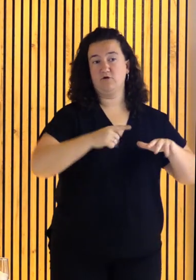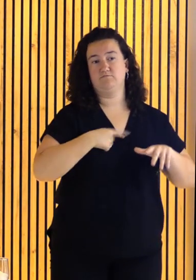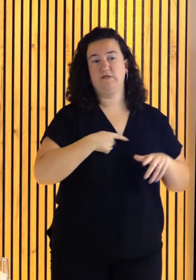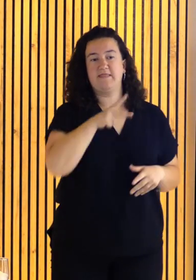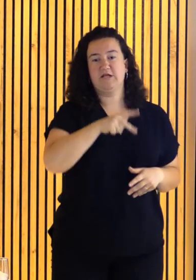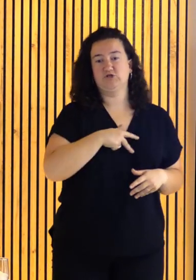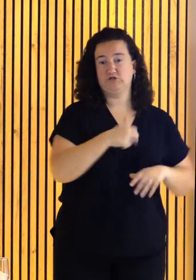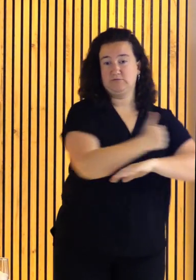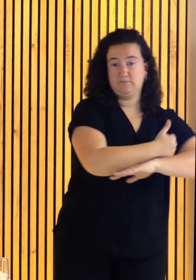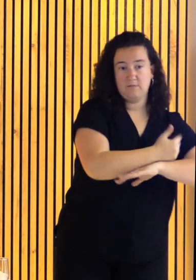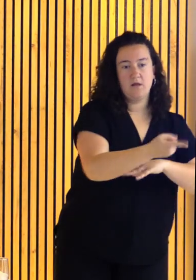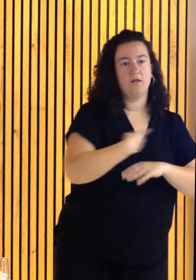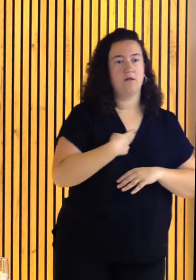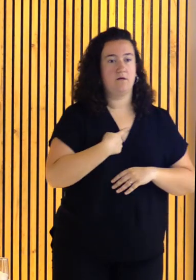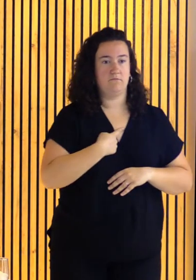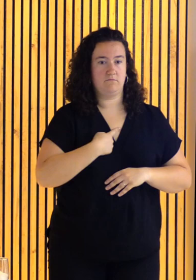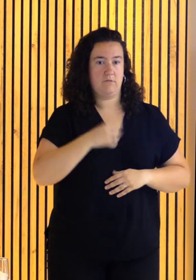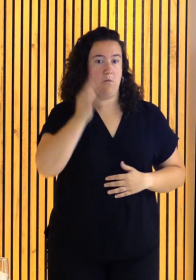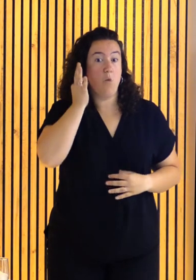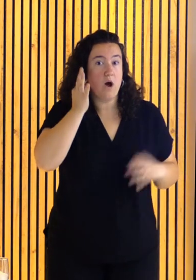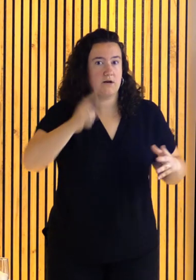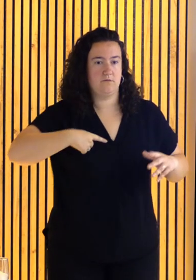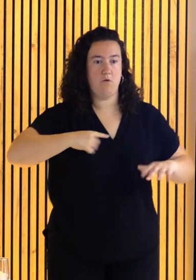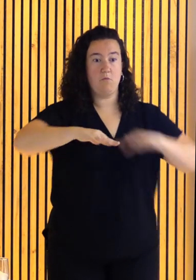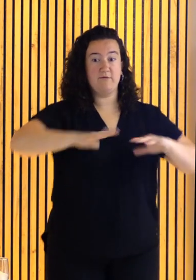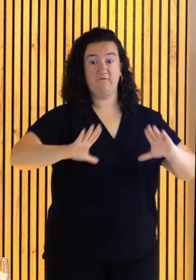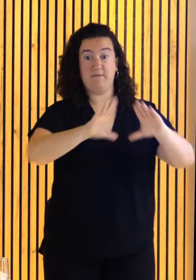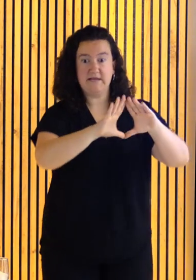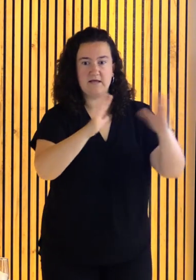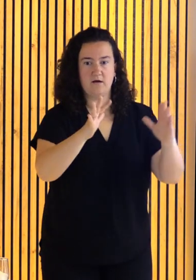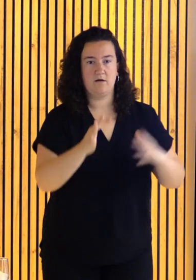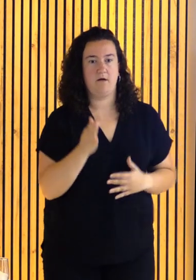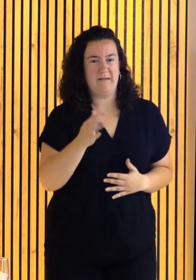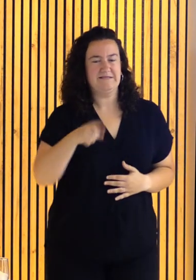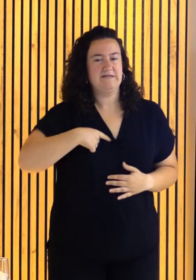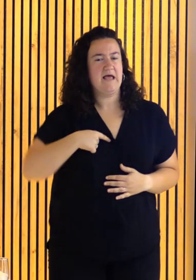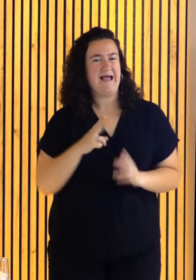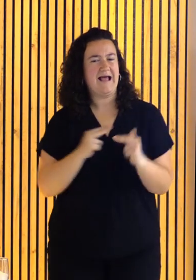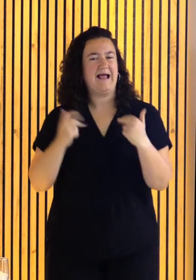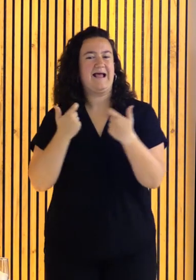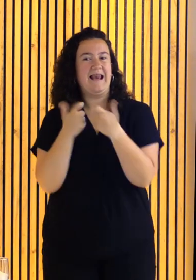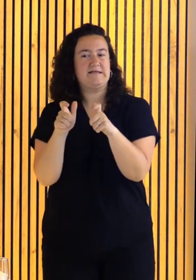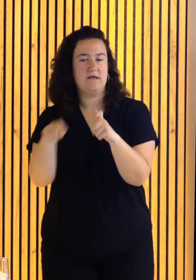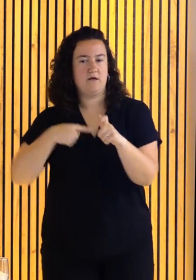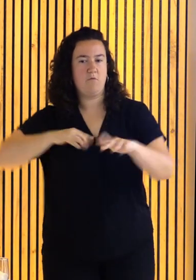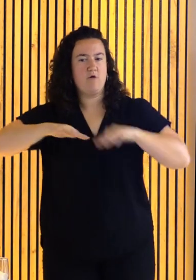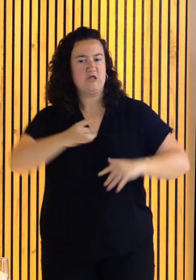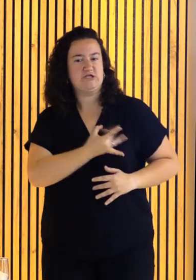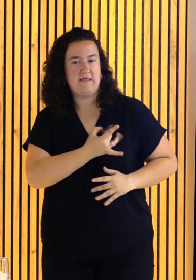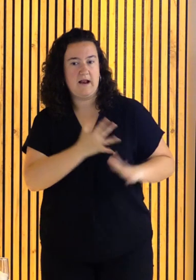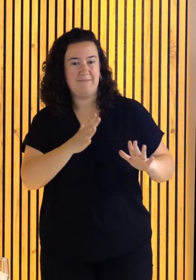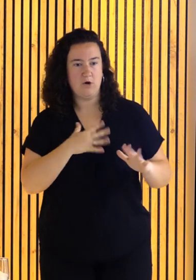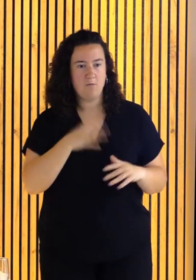kasuan eta klasea mugimendu sindikalen kasuan. Baina emakume haiek aldi berian ziren arrazializatu emakume eta